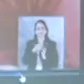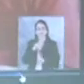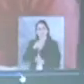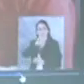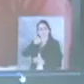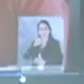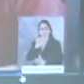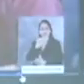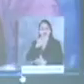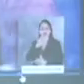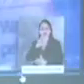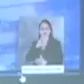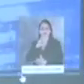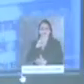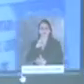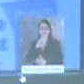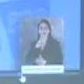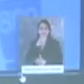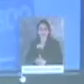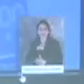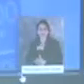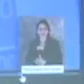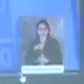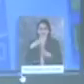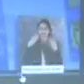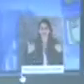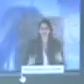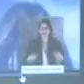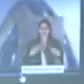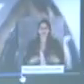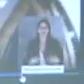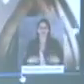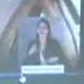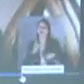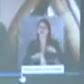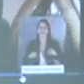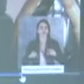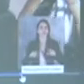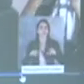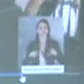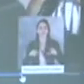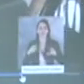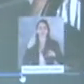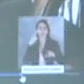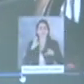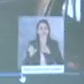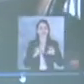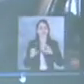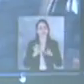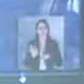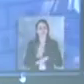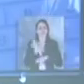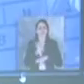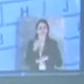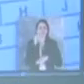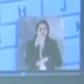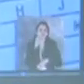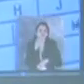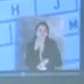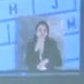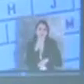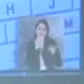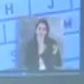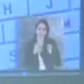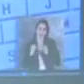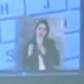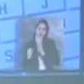una persona que posee una condición de salud física que ha afectado su movilidad y capacidad para llevar a cabo funciones del diario vivir